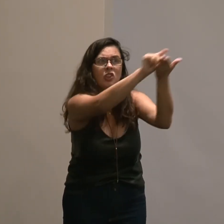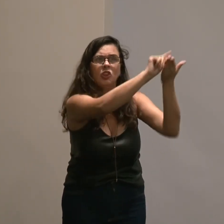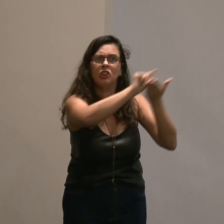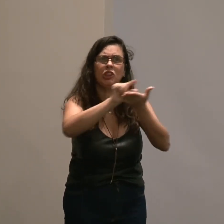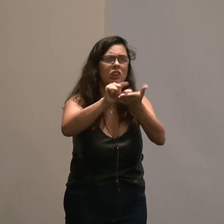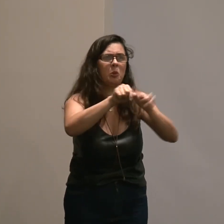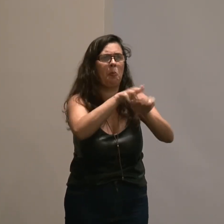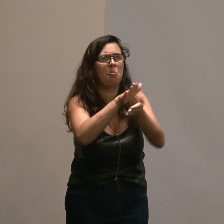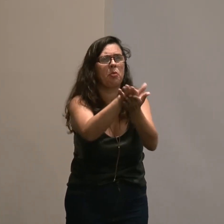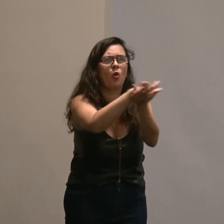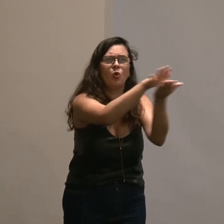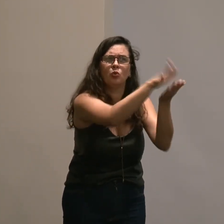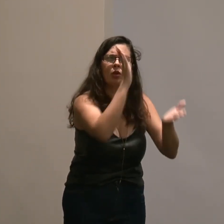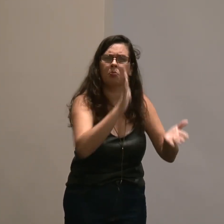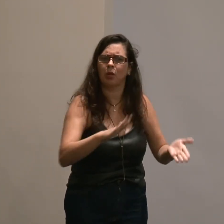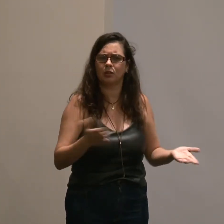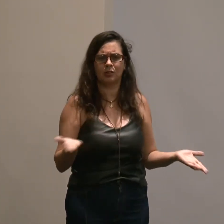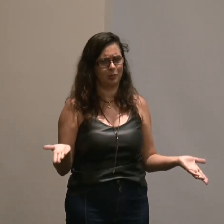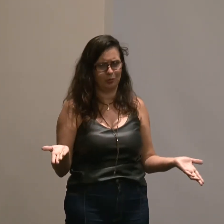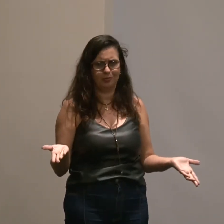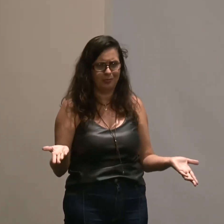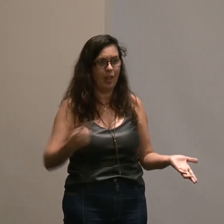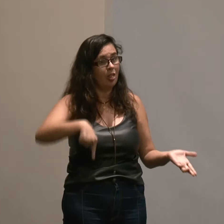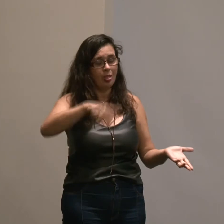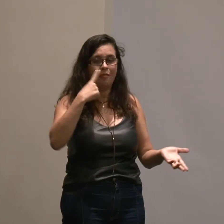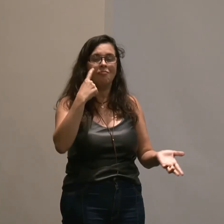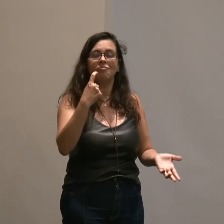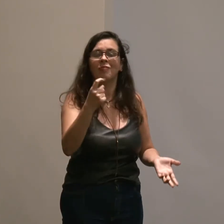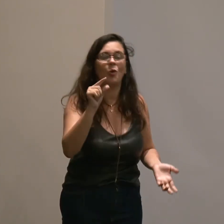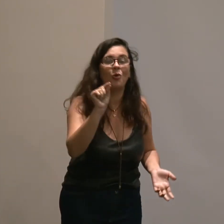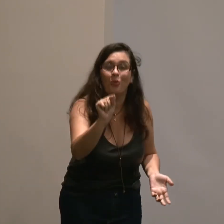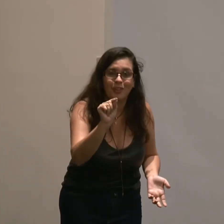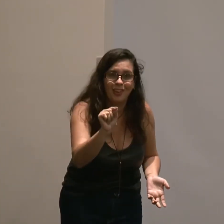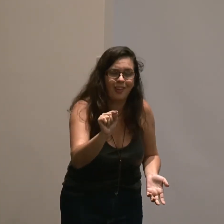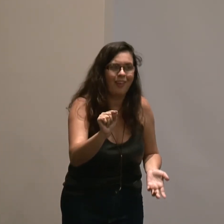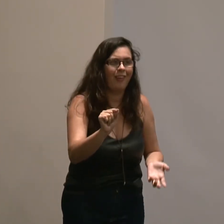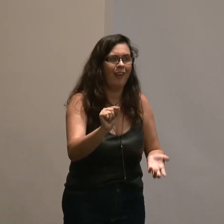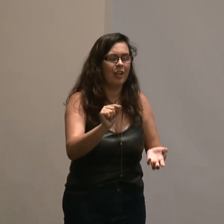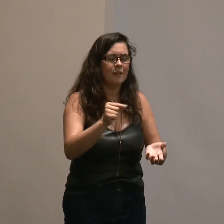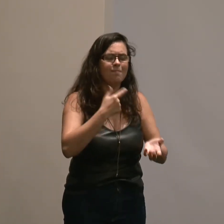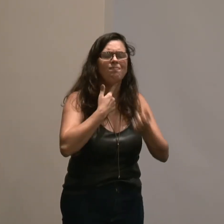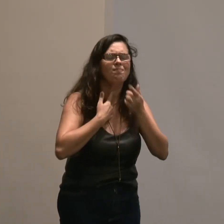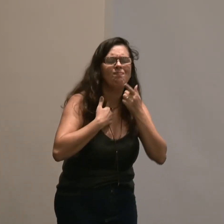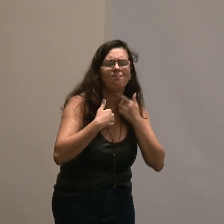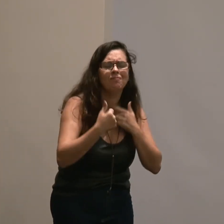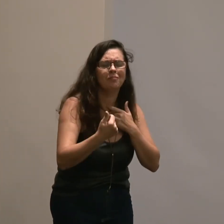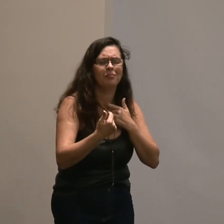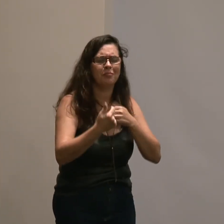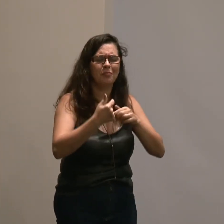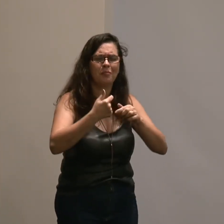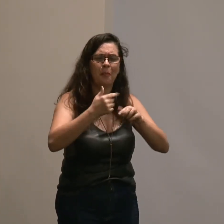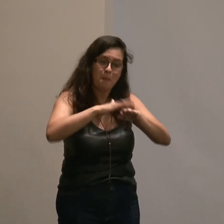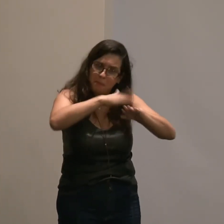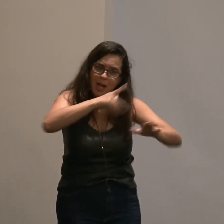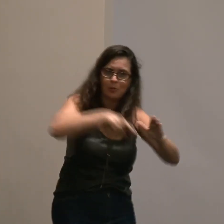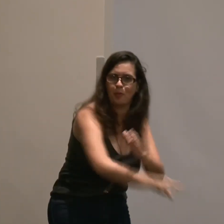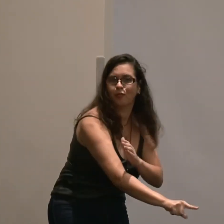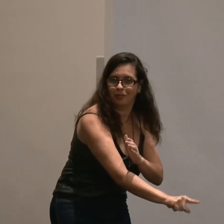a respeito onde nenhum artigo publicado se fala a respeito no Brasil e isso nos interessou demais nos